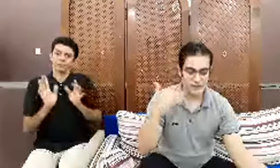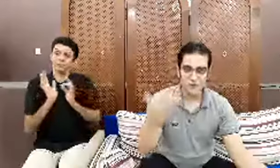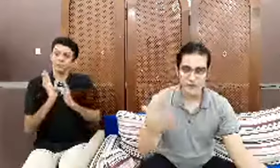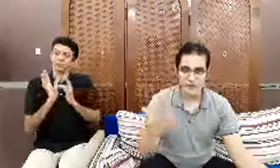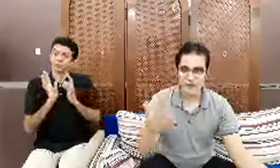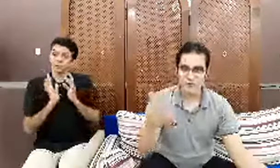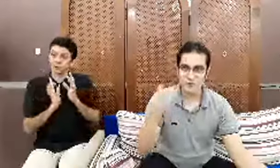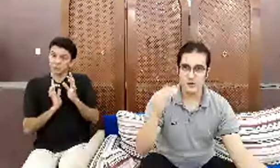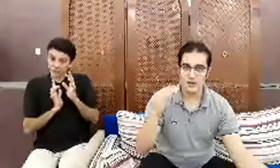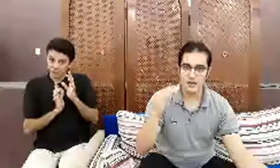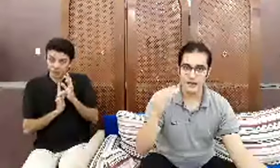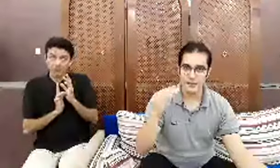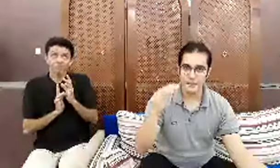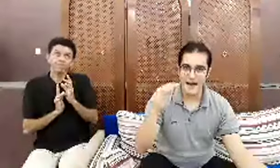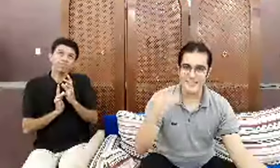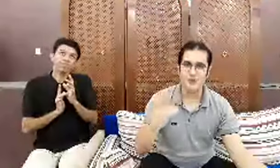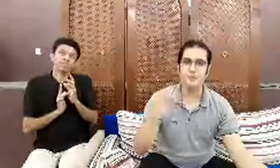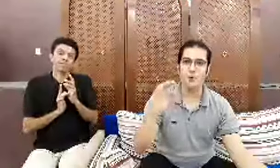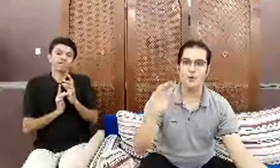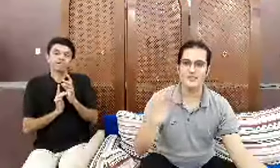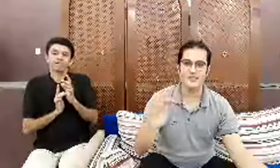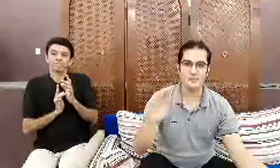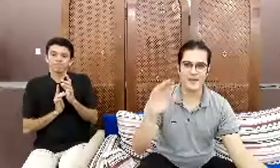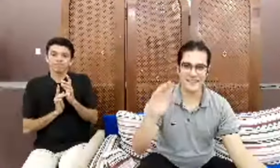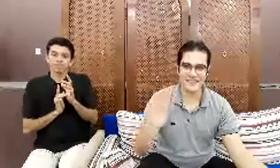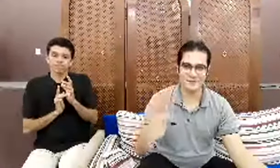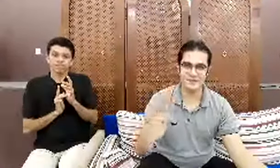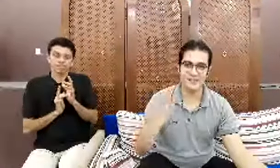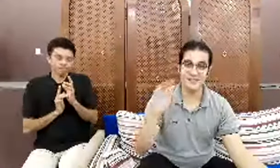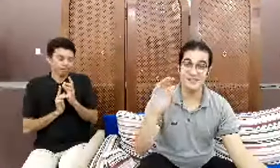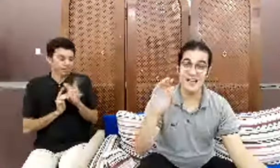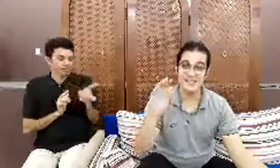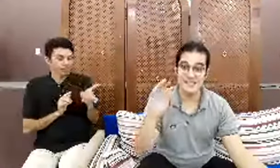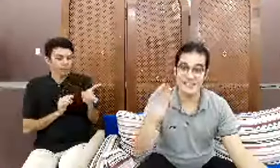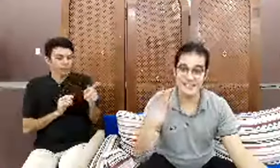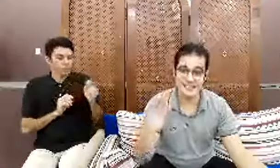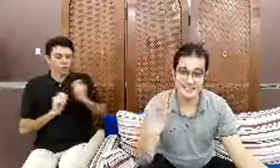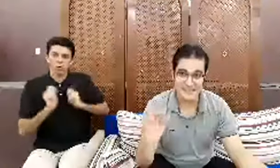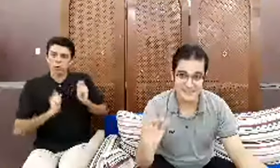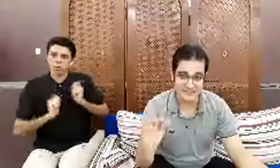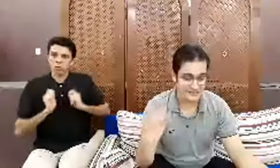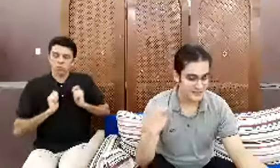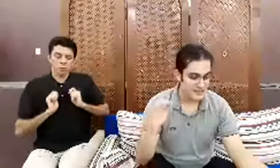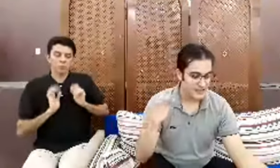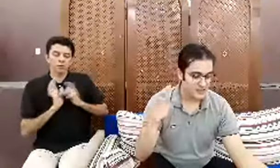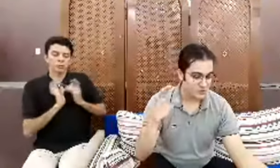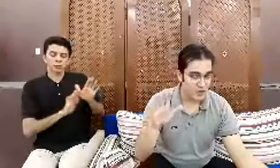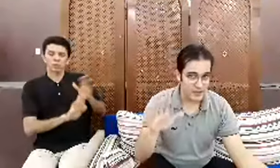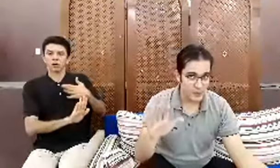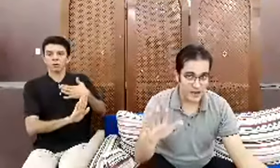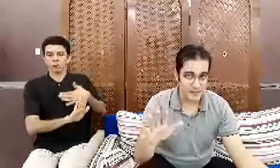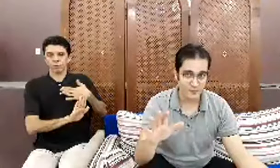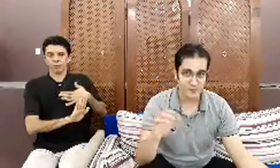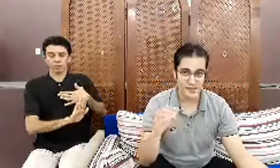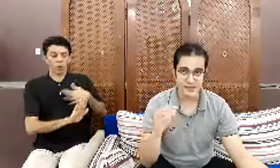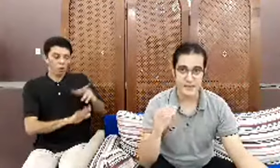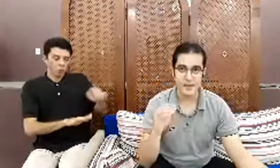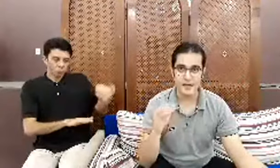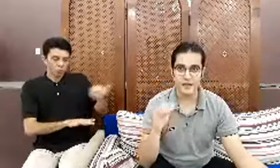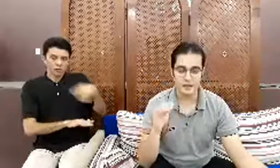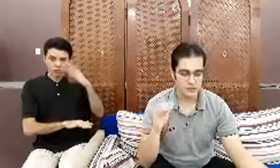lança sobre eles baixa um pouco as expectativas deles, as ansiedades deles. E Jesus diz: olha, não cabe a